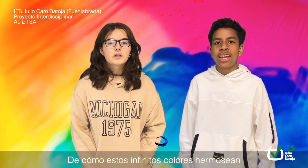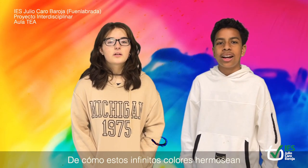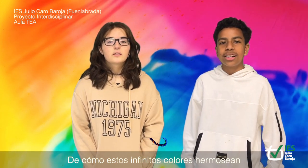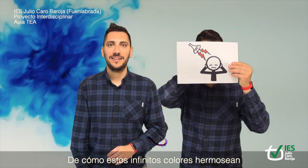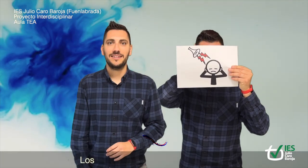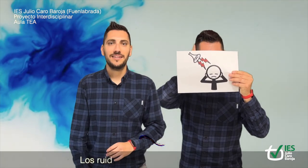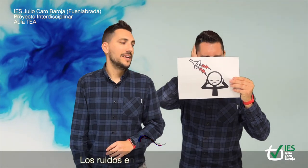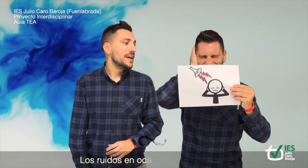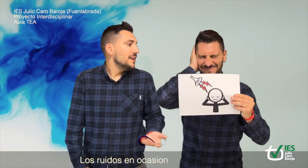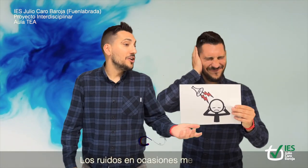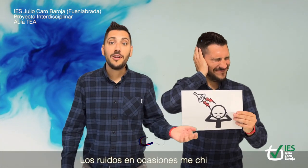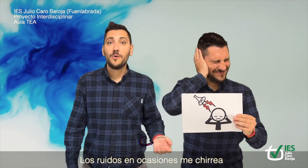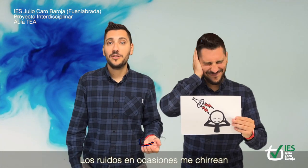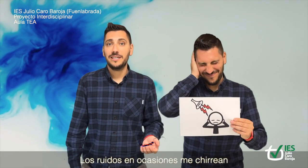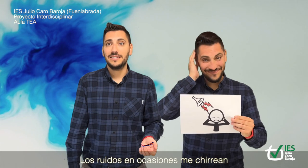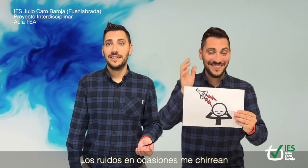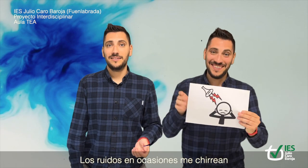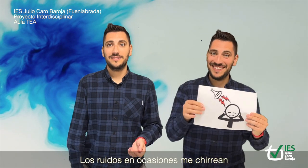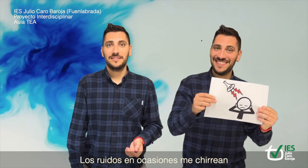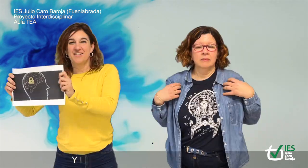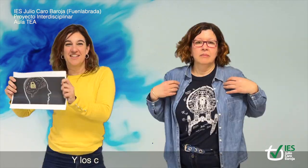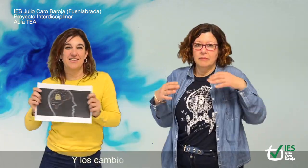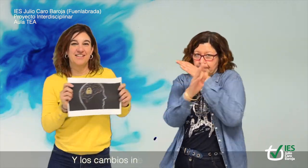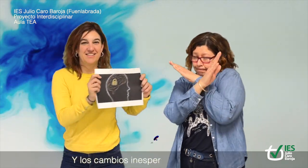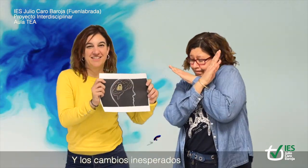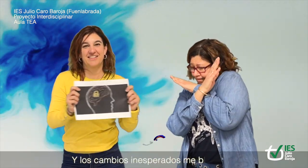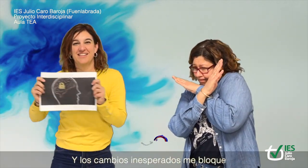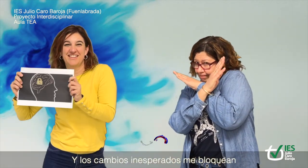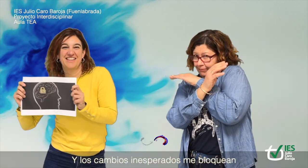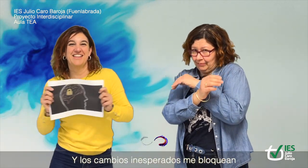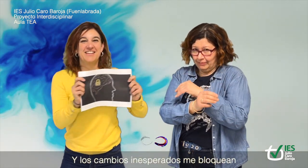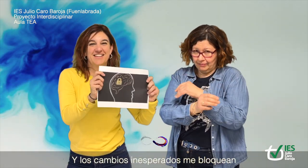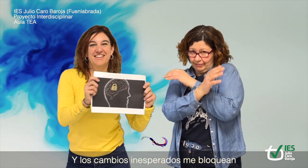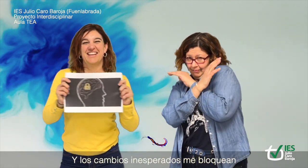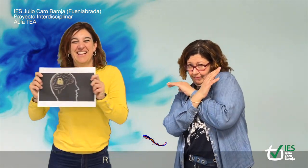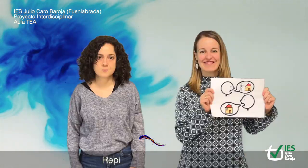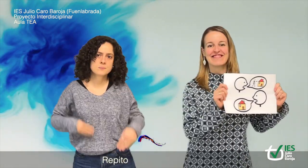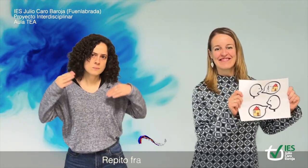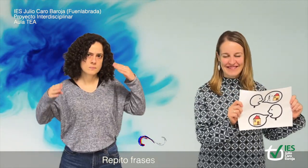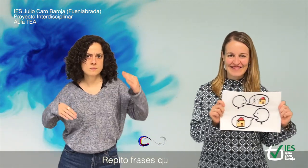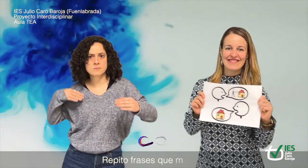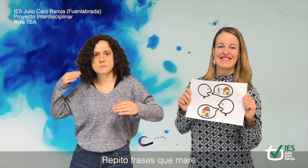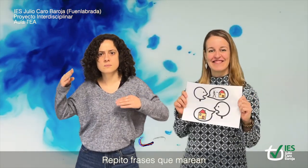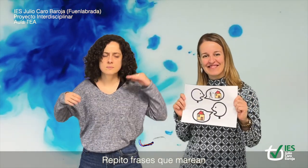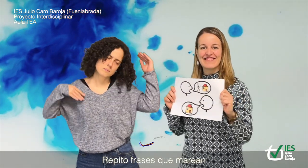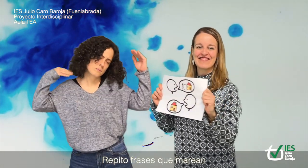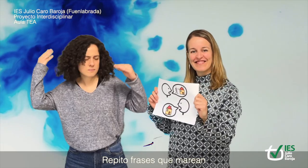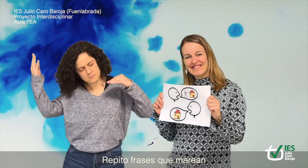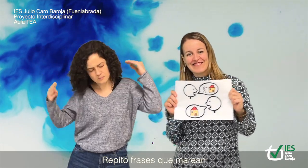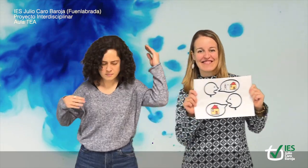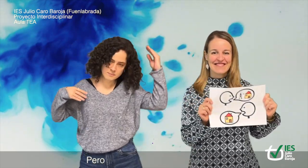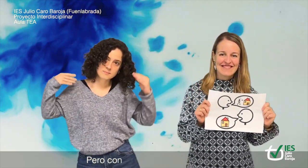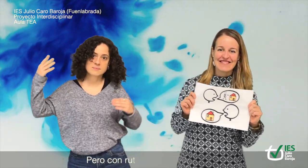hermosean Los ruidos en ocasiones me chirrean Y los cambios inesperados me bloquean Repito, frases